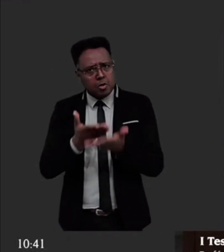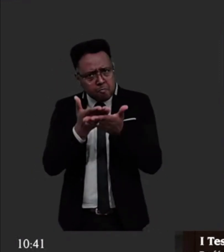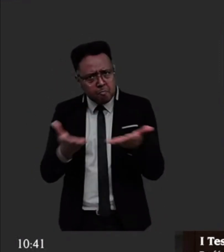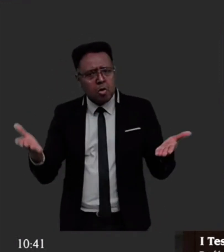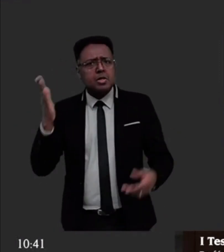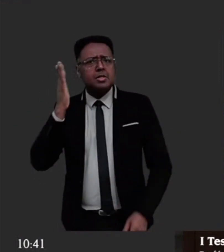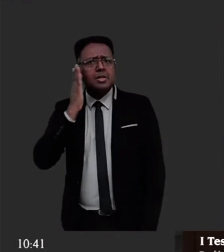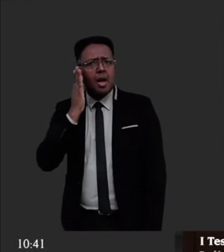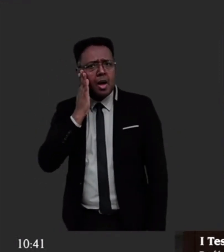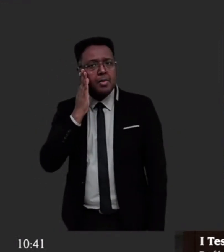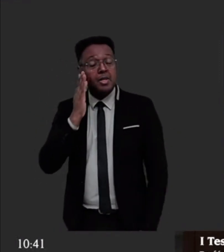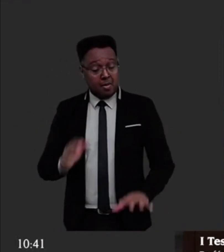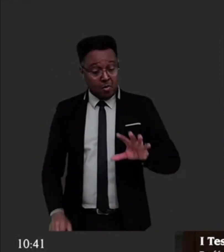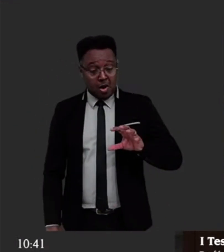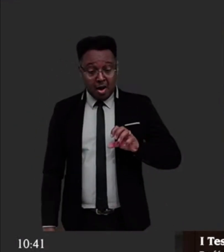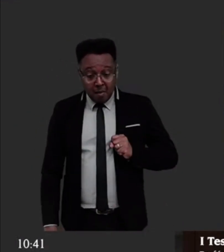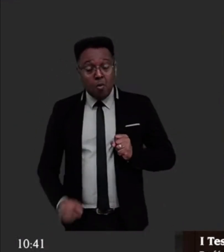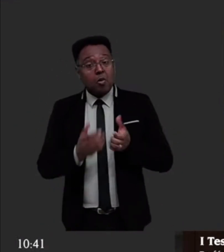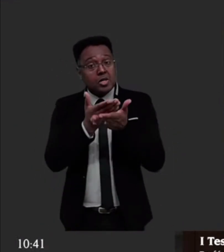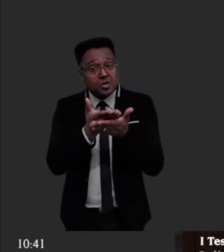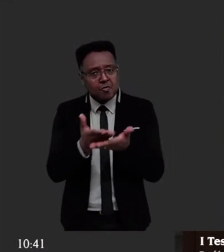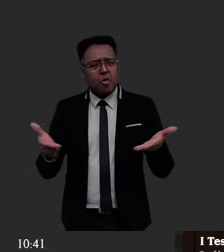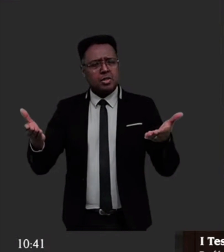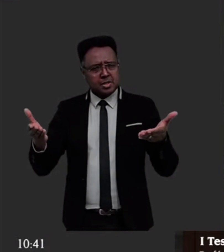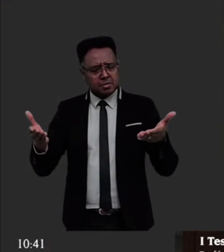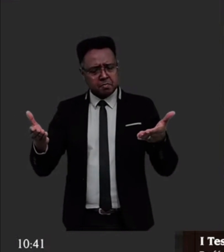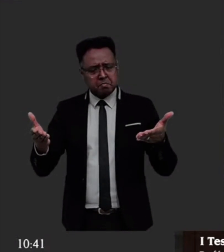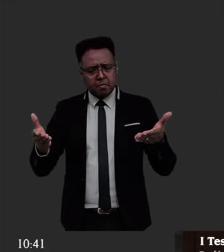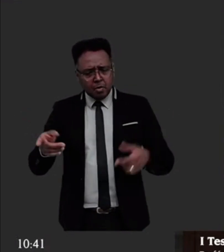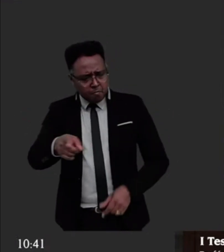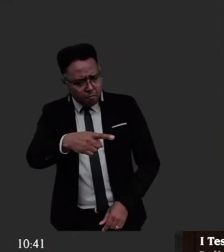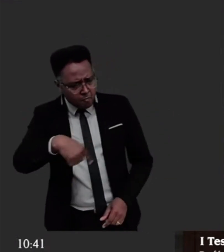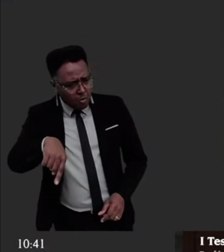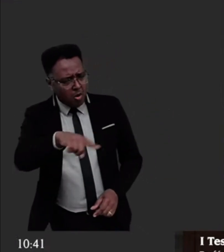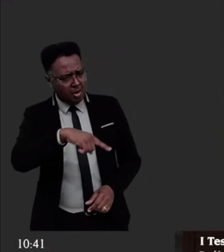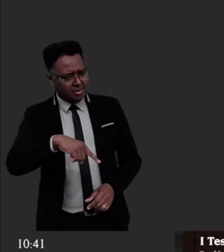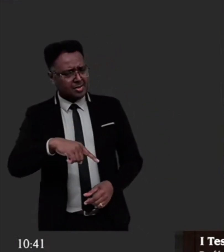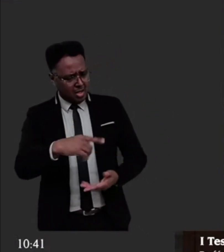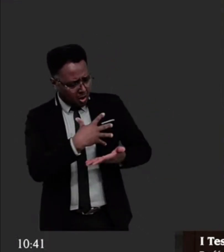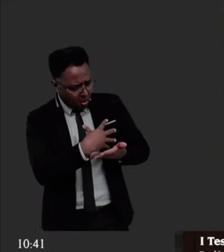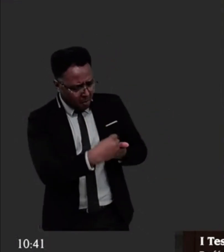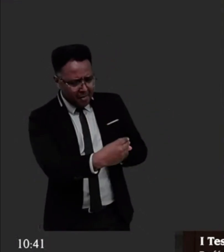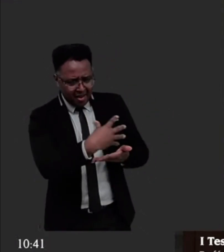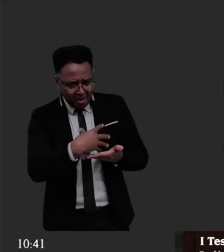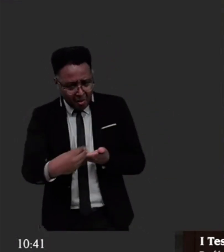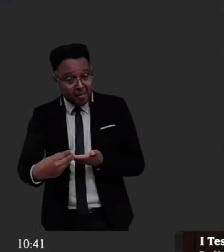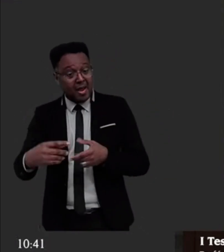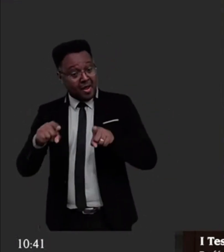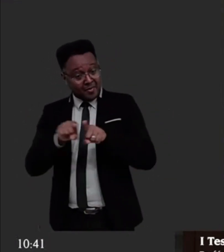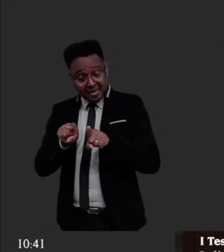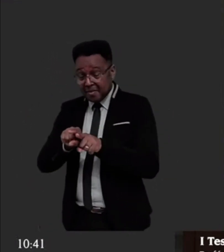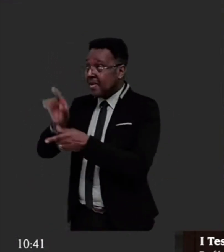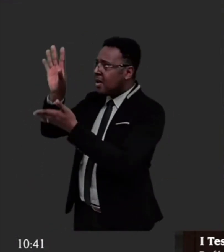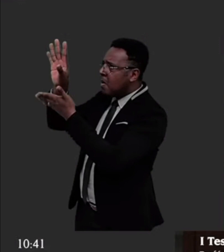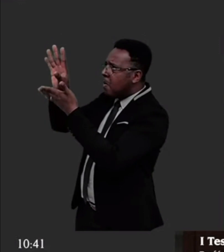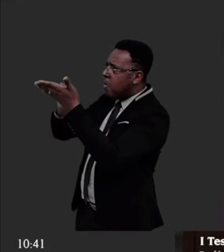vós. E vós fostes feitos nossos imitadores e do Senhor, recebendo a palavra em muita